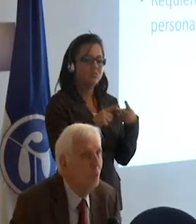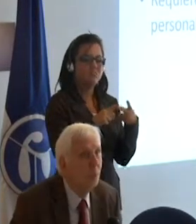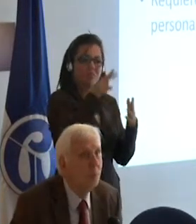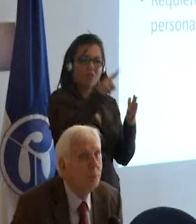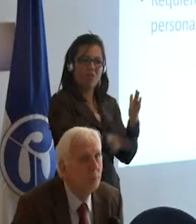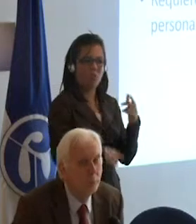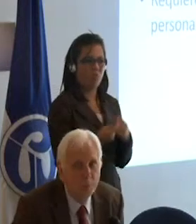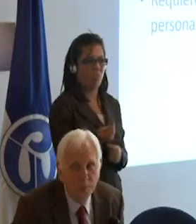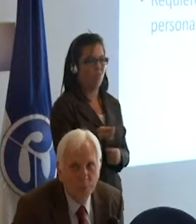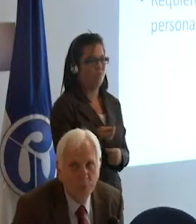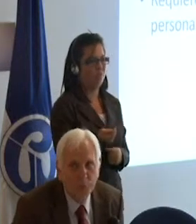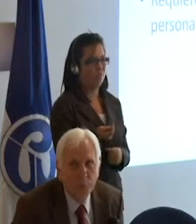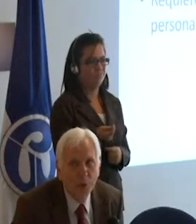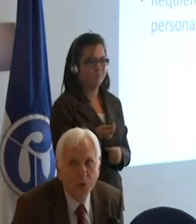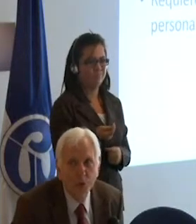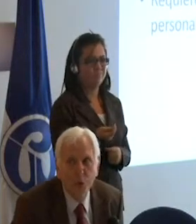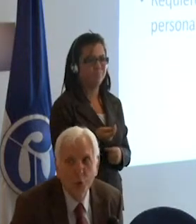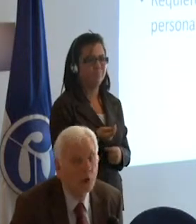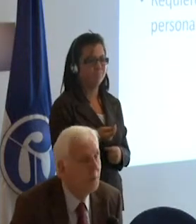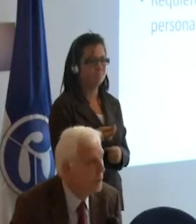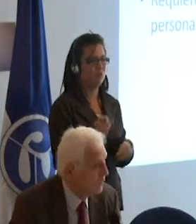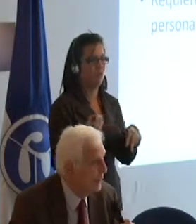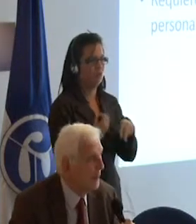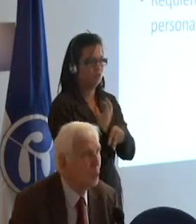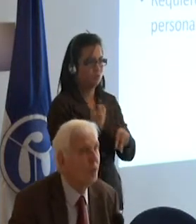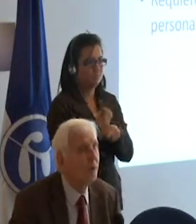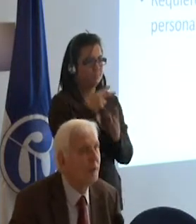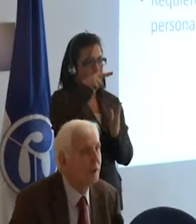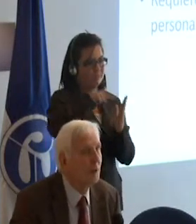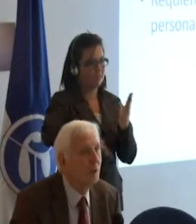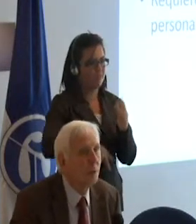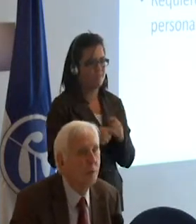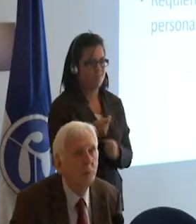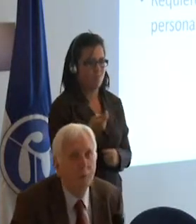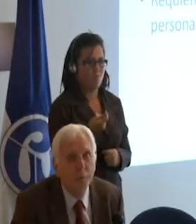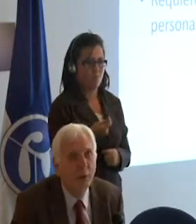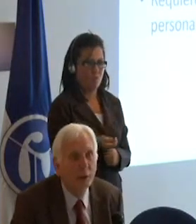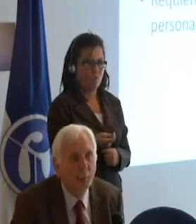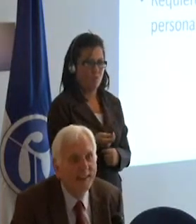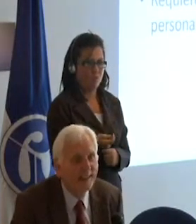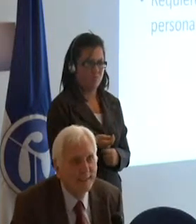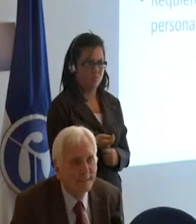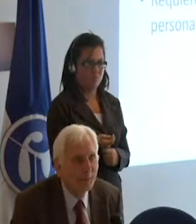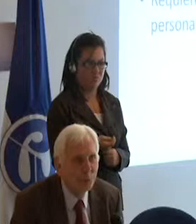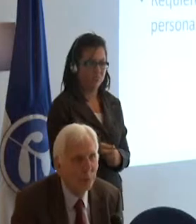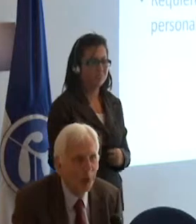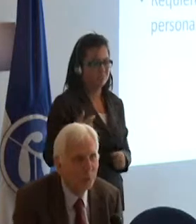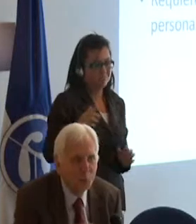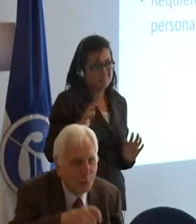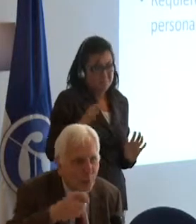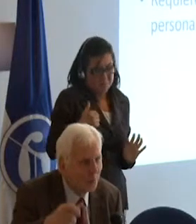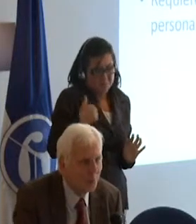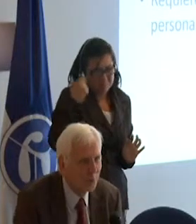leen muy poco. Los docentes leen muy poco. Podría pensarse que, como no sabían mucho que era